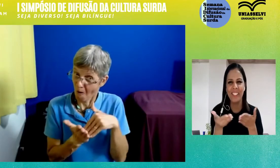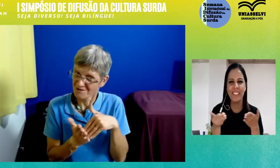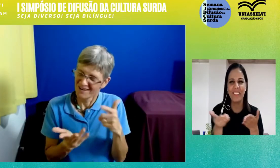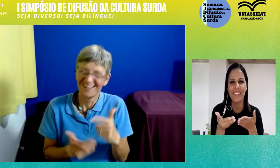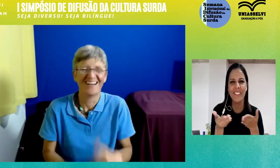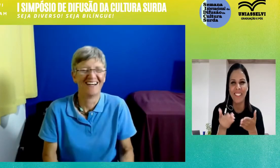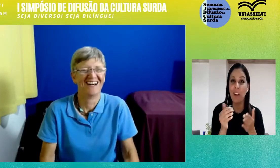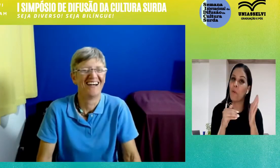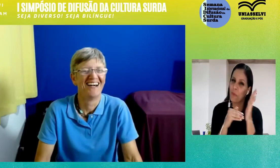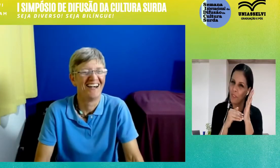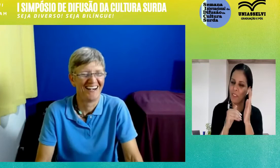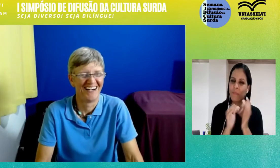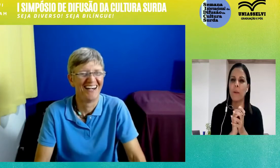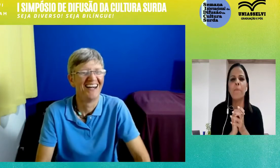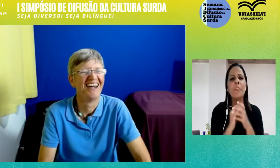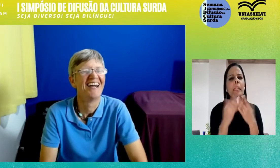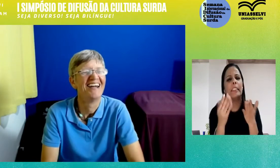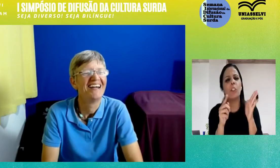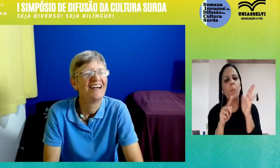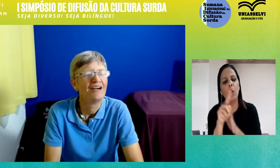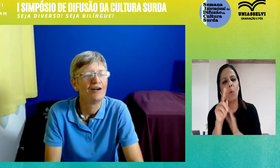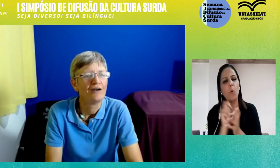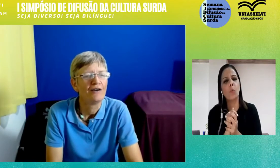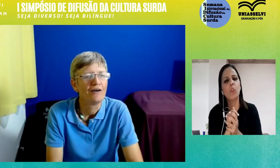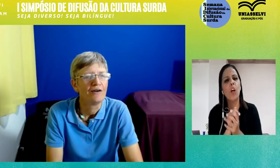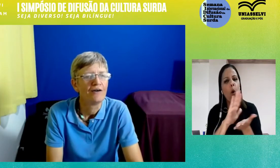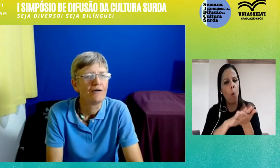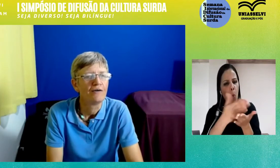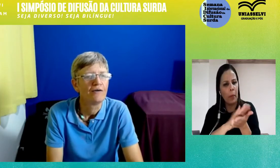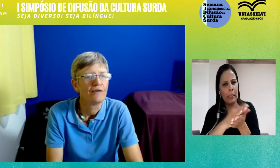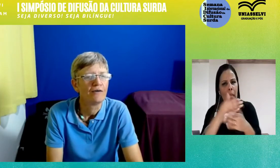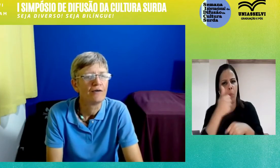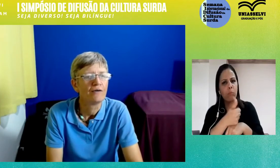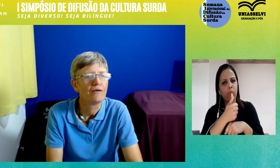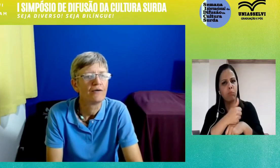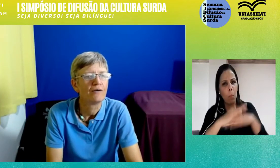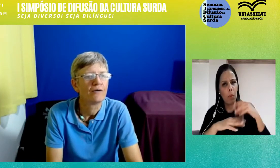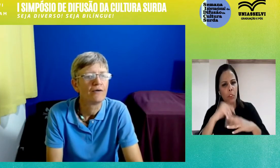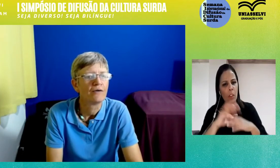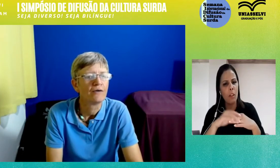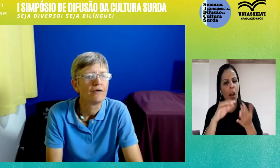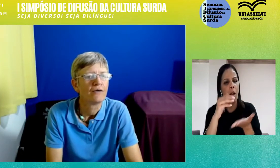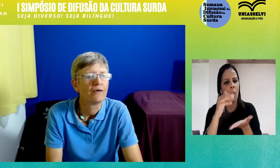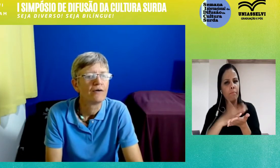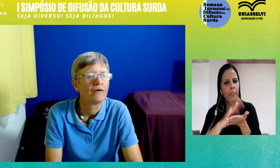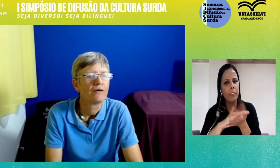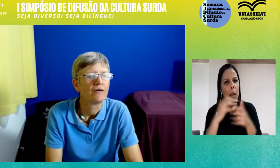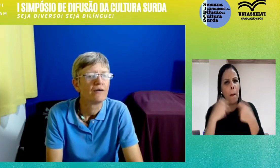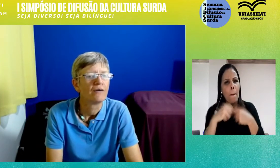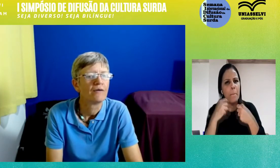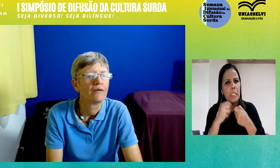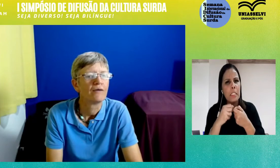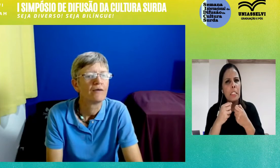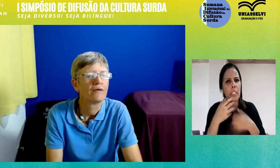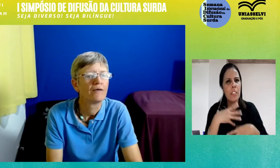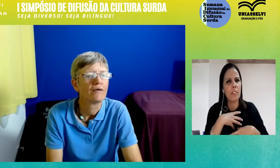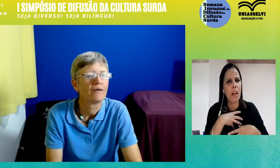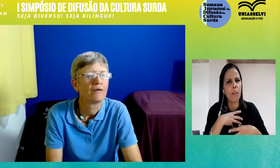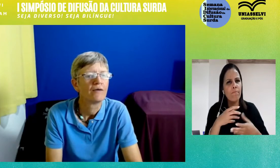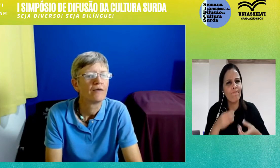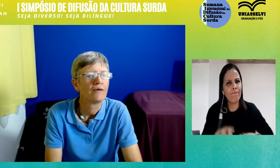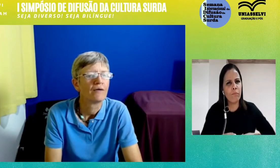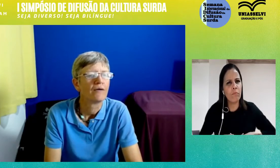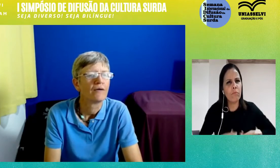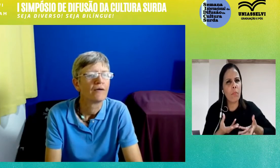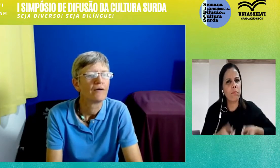O intérprete precisa expressar o sentimento através da interação com o aluno,